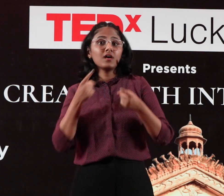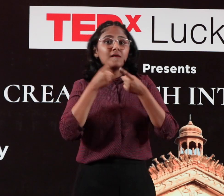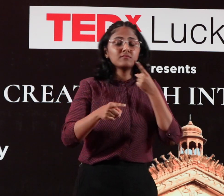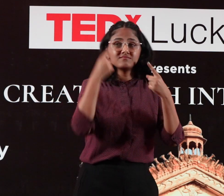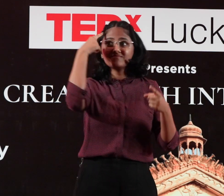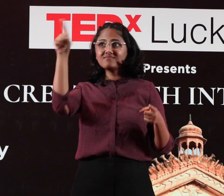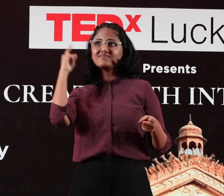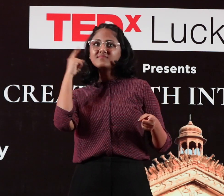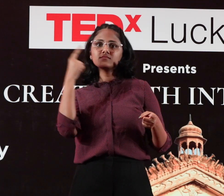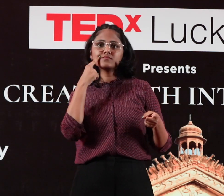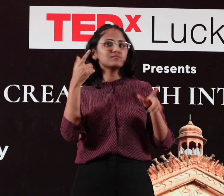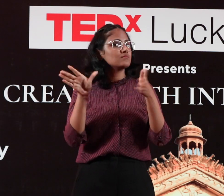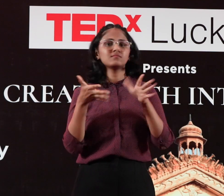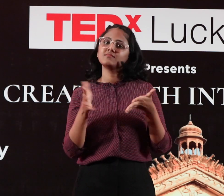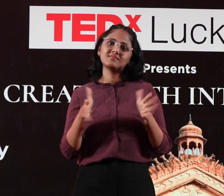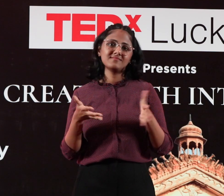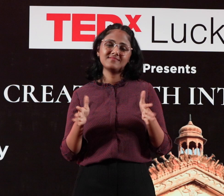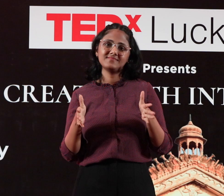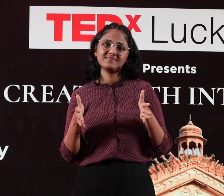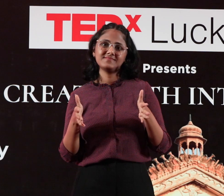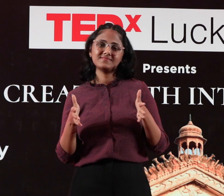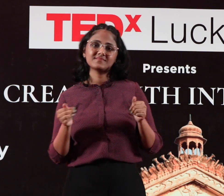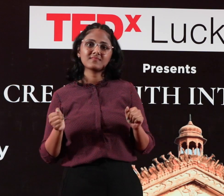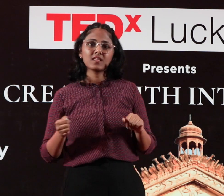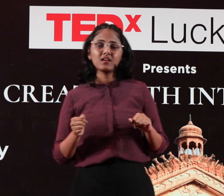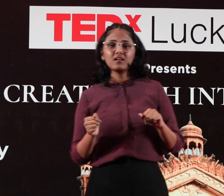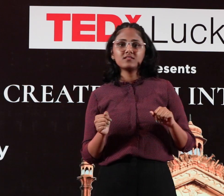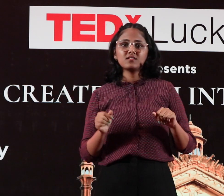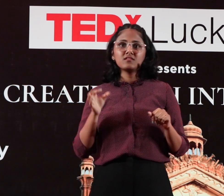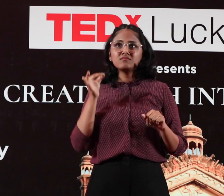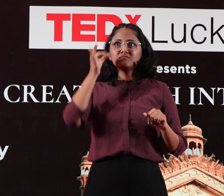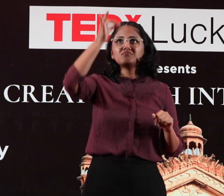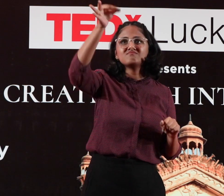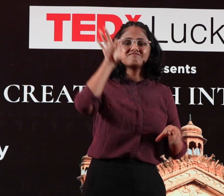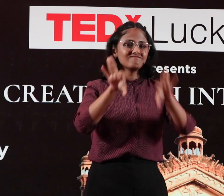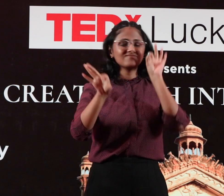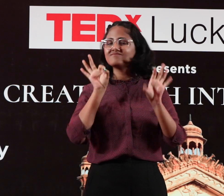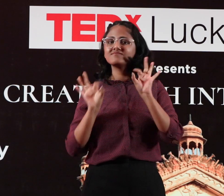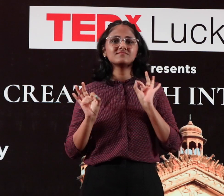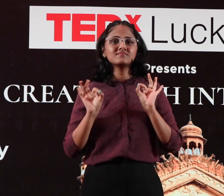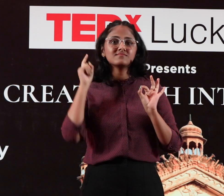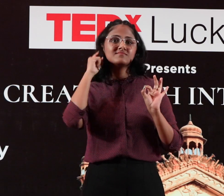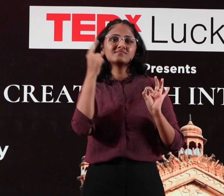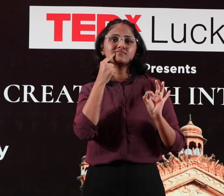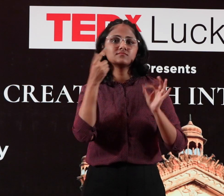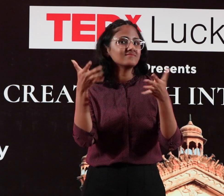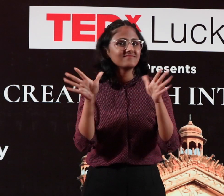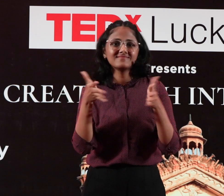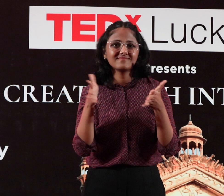ऑफ देम। यानी कि ये बच्चे के पास आगे बढ़ने का ऑप्शन ही नहीं है। ये रिफ्लेक्ट कर सकते हैं आप लोग, आपके बच्चे